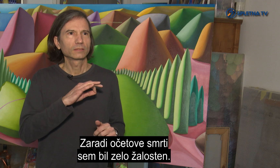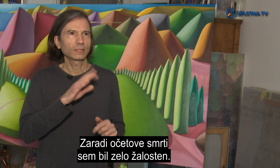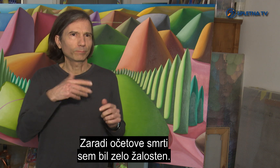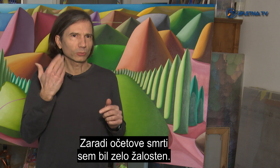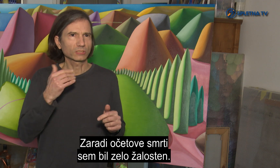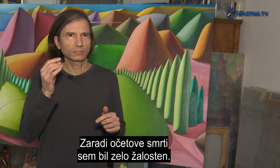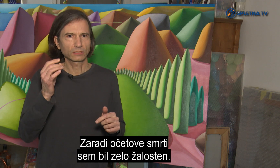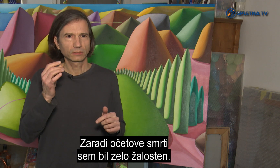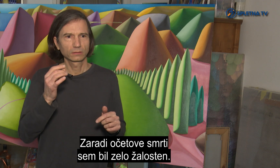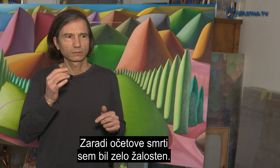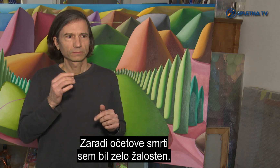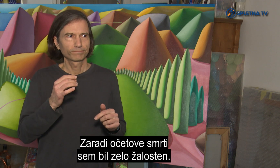te bil